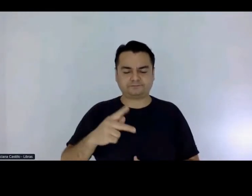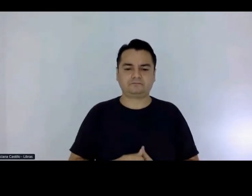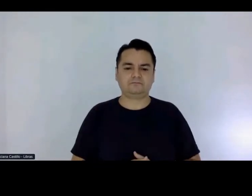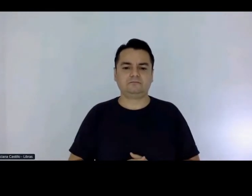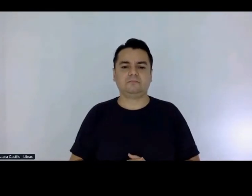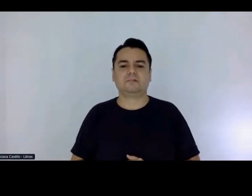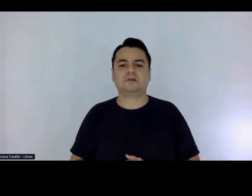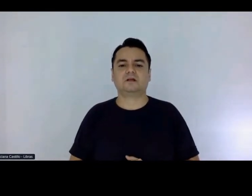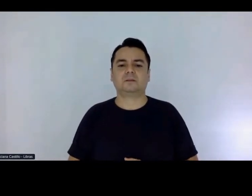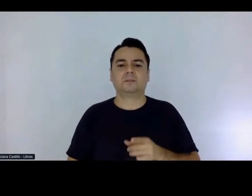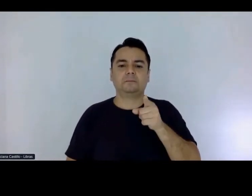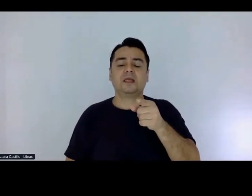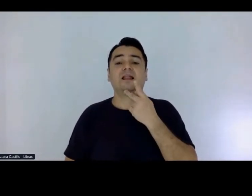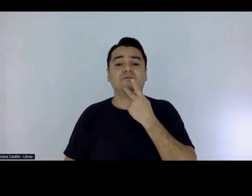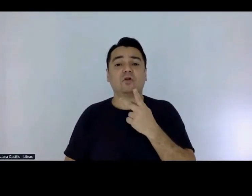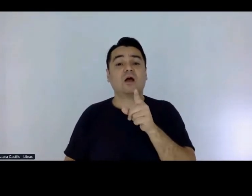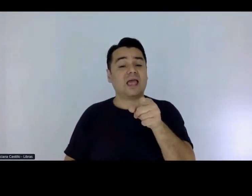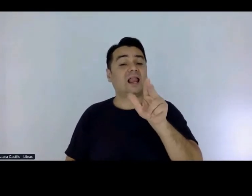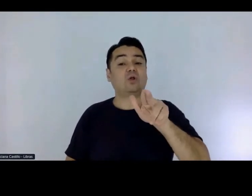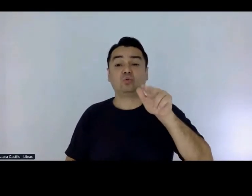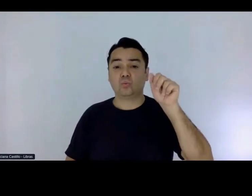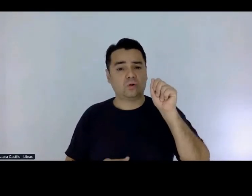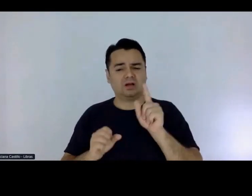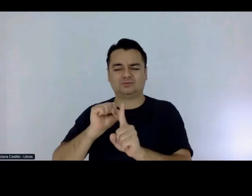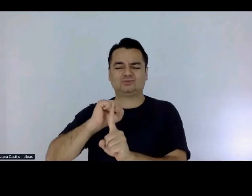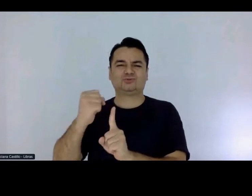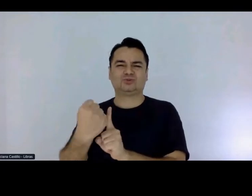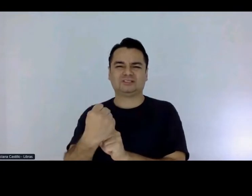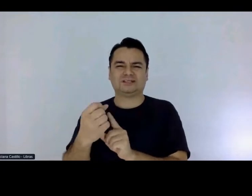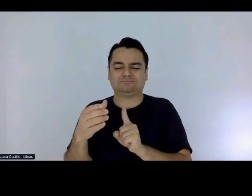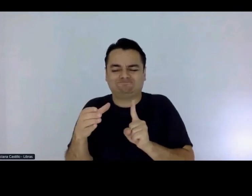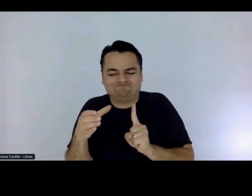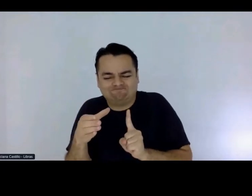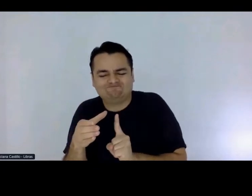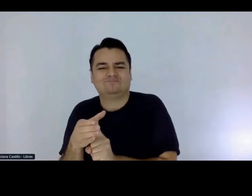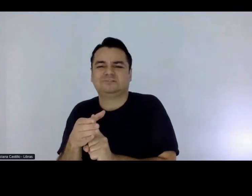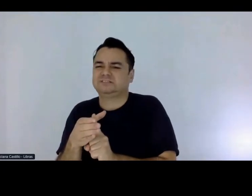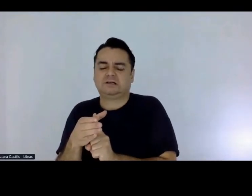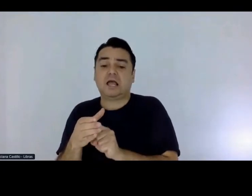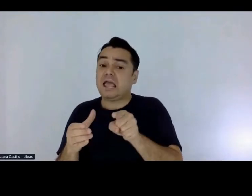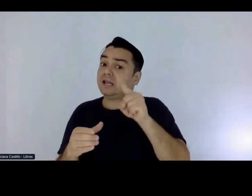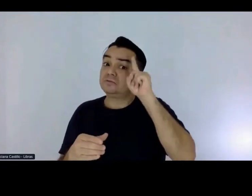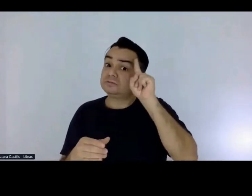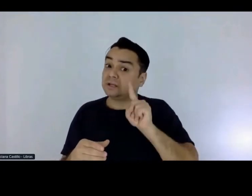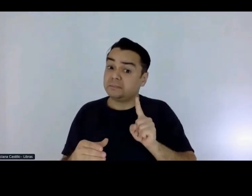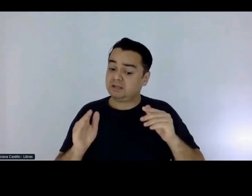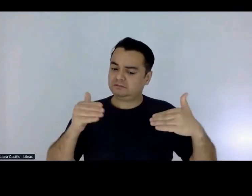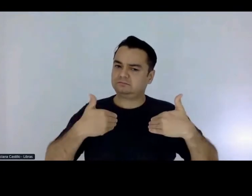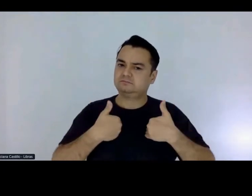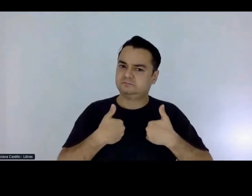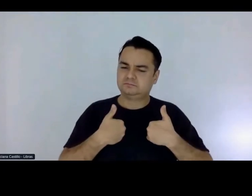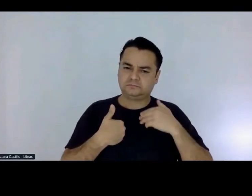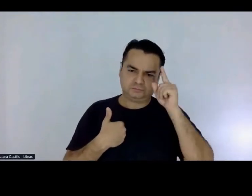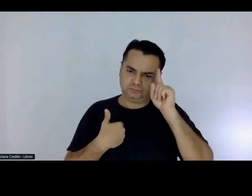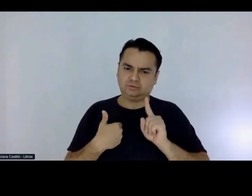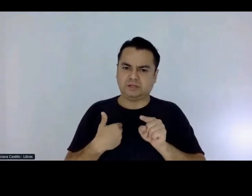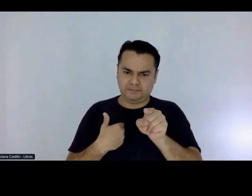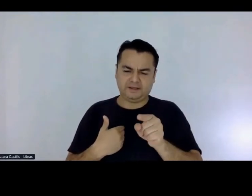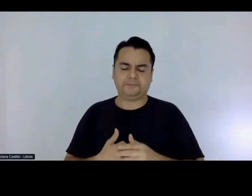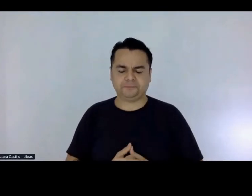na sociedade, e eu não sabia durante muito tempo que eu era uma pessoa com deficiência. E nesse